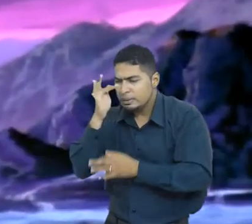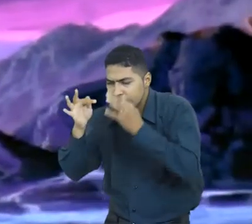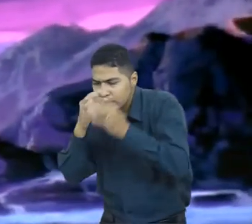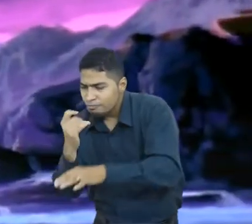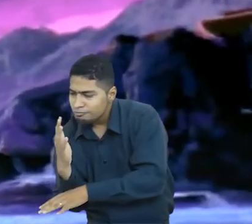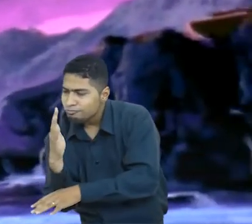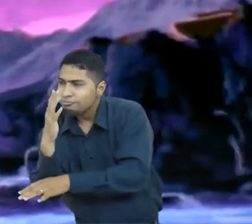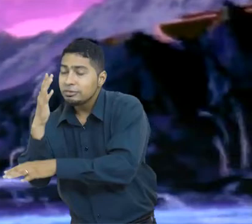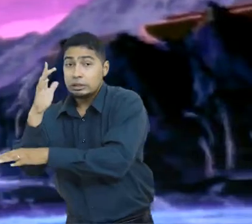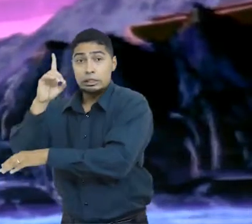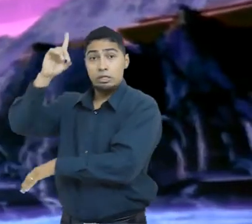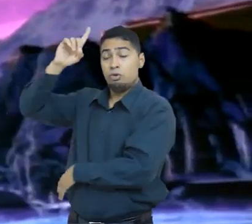Noé: